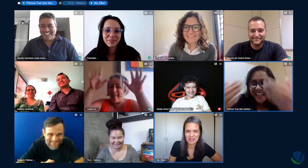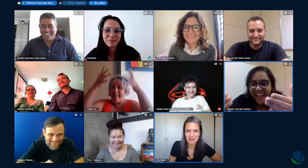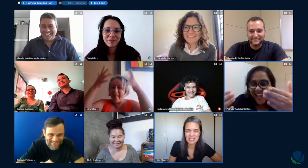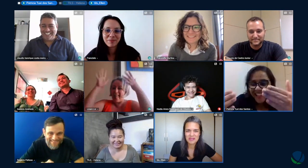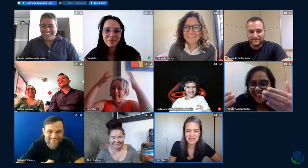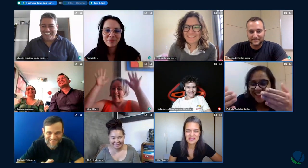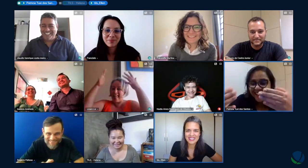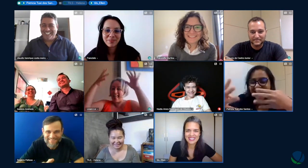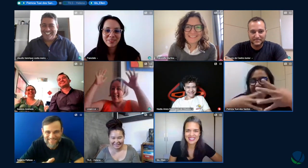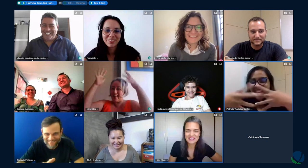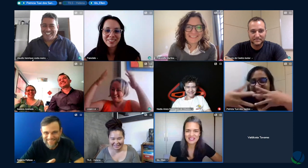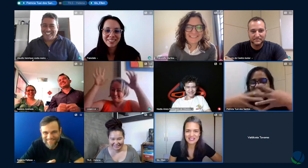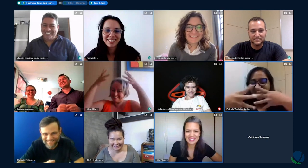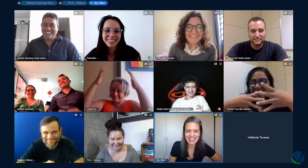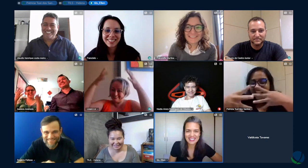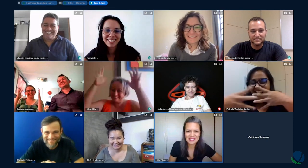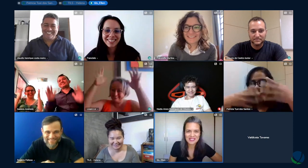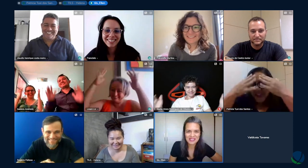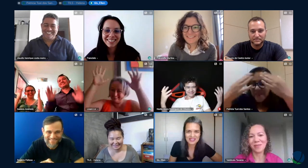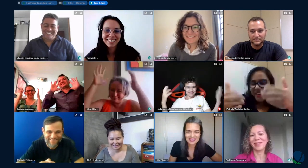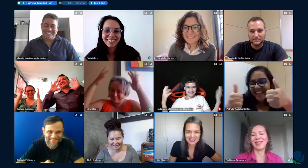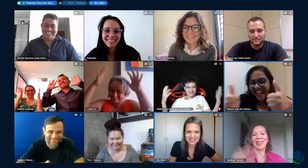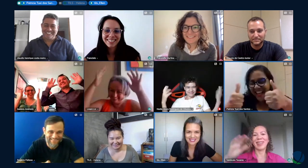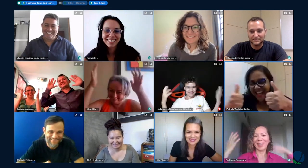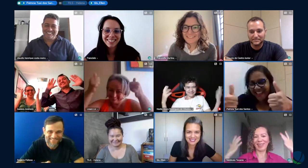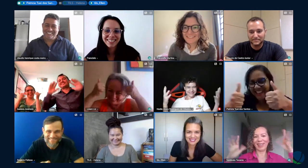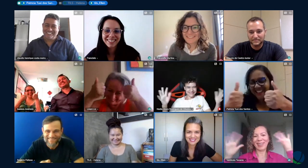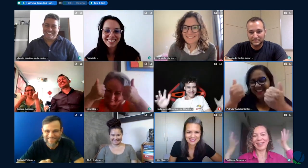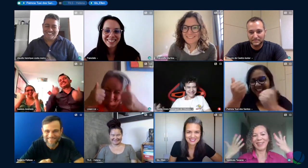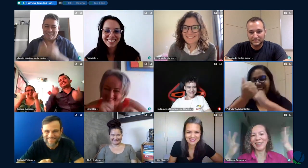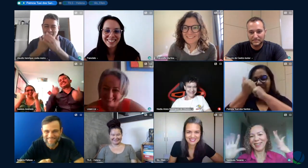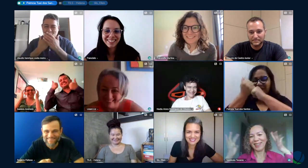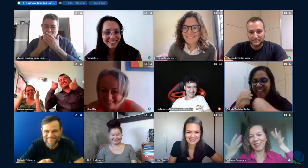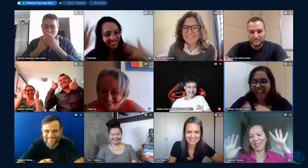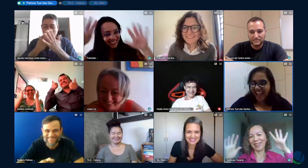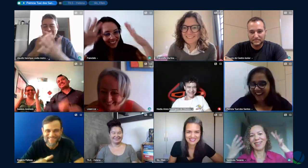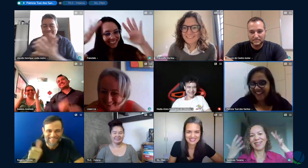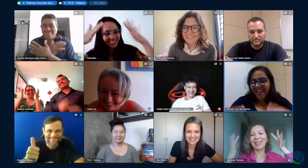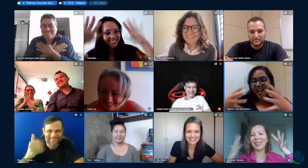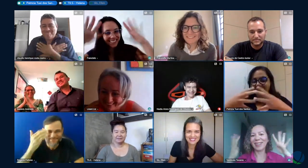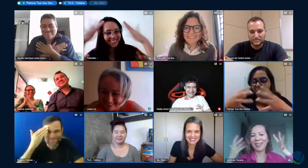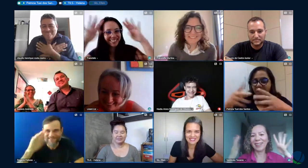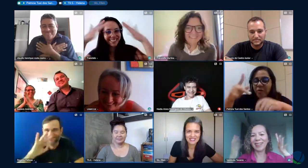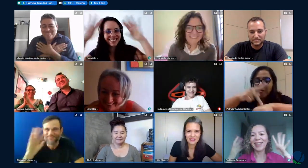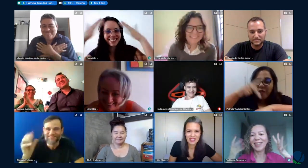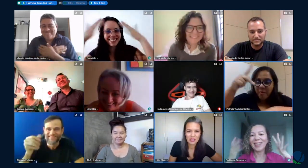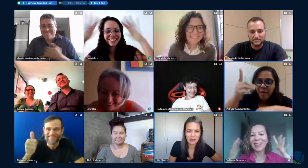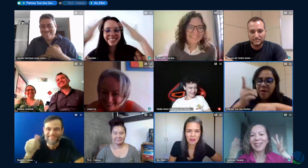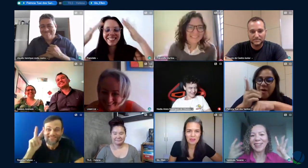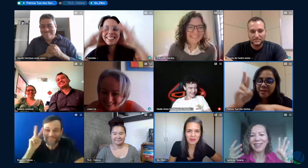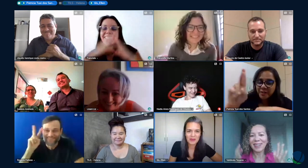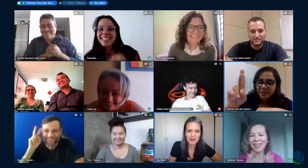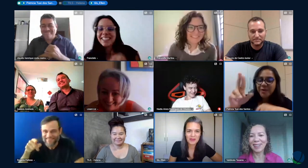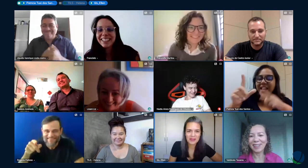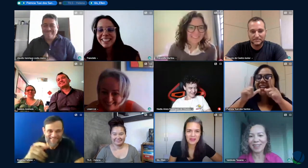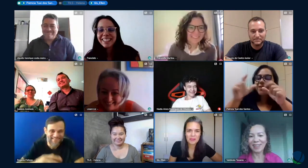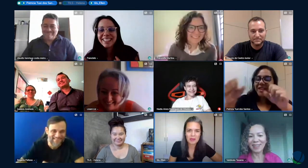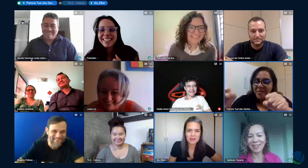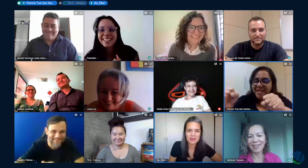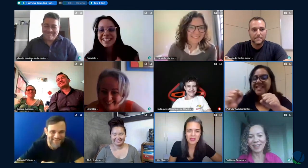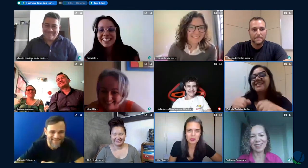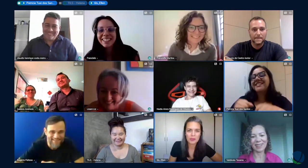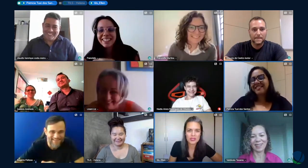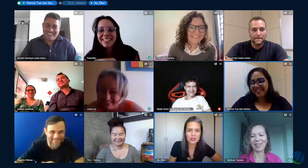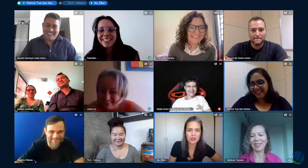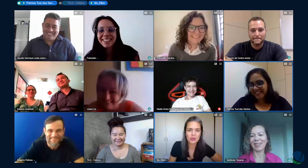muito obrigada. Muitas pessoas do Detran, muito obrigada, as pessoas do Detran. Todos que apoiaram. Muito obrigada pelo apoio,